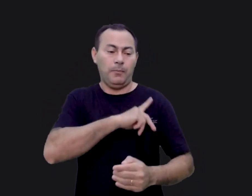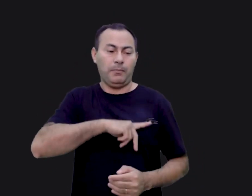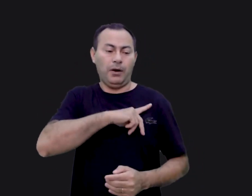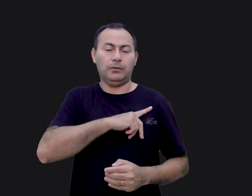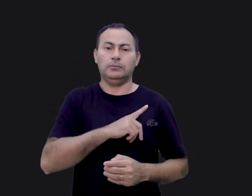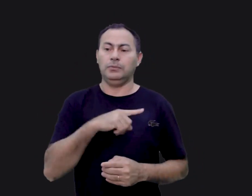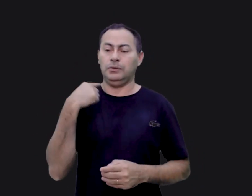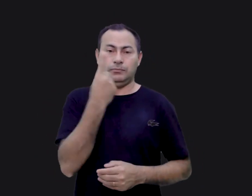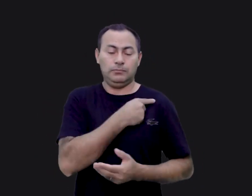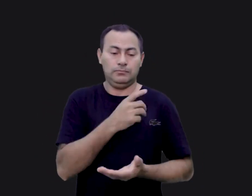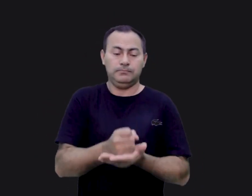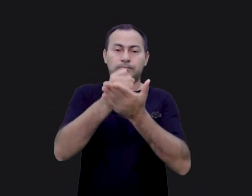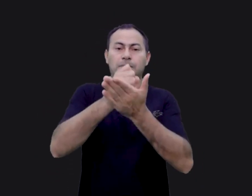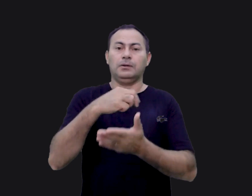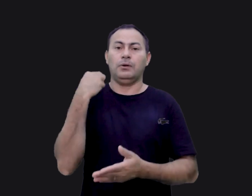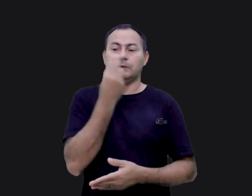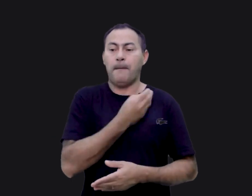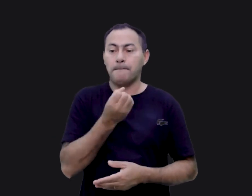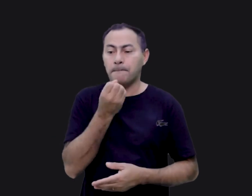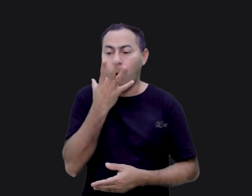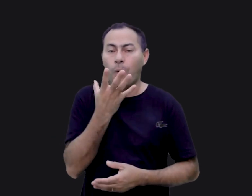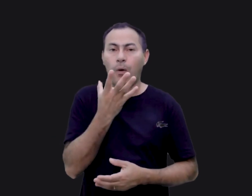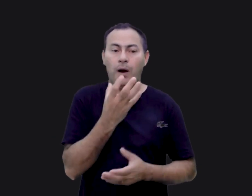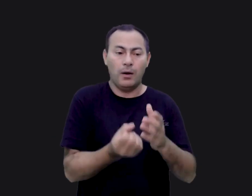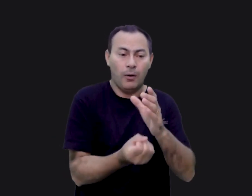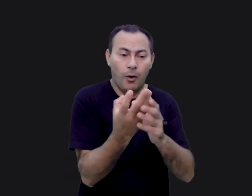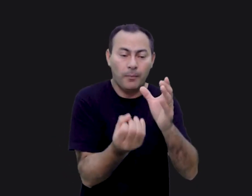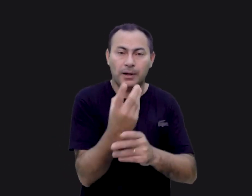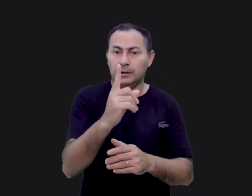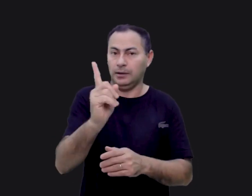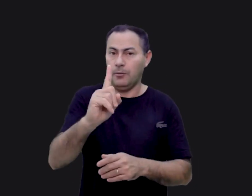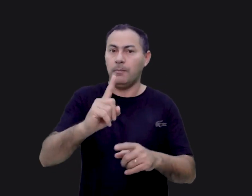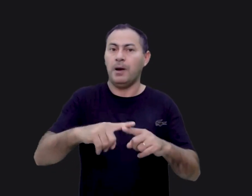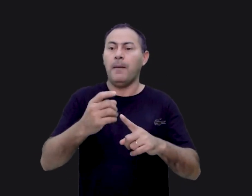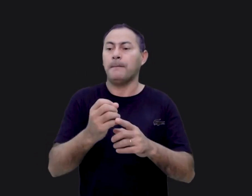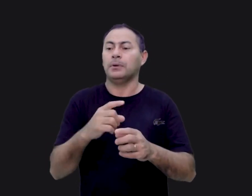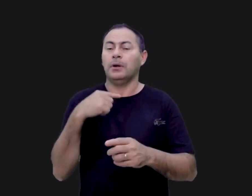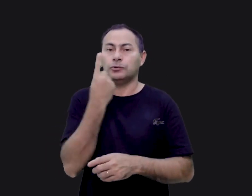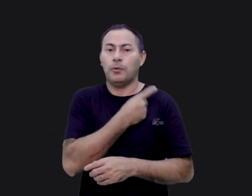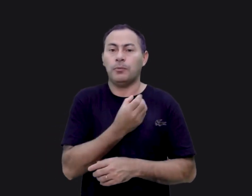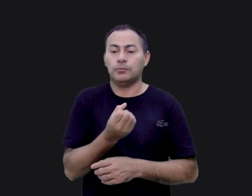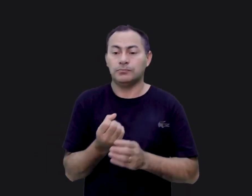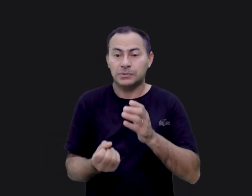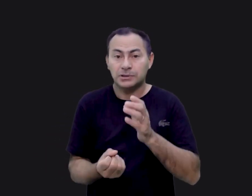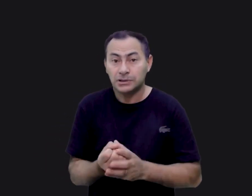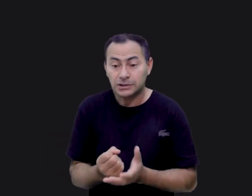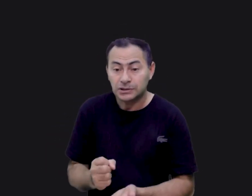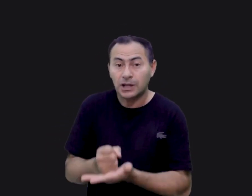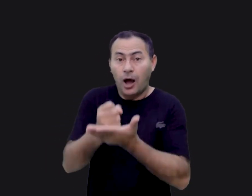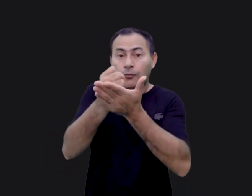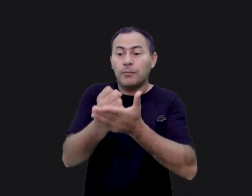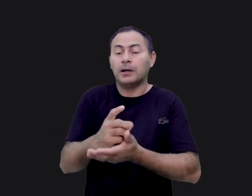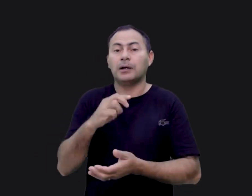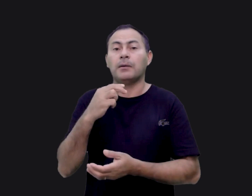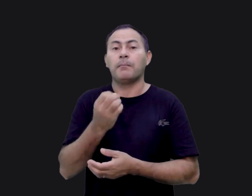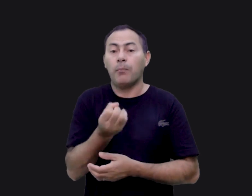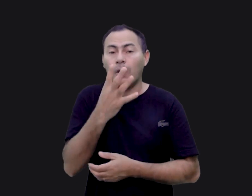Paulo, não somos salvos por causa das nossas boas obras, mas somos salvos para boas obras, as quais Deus preparou para que